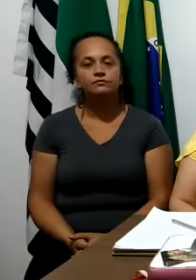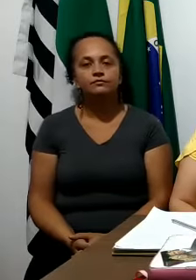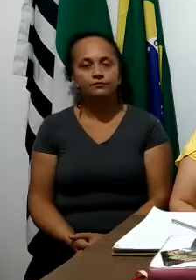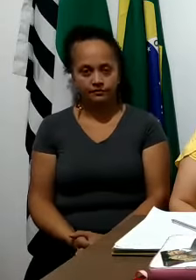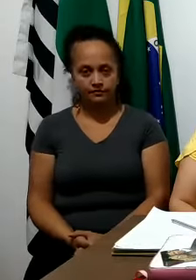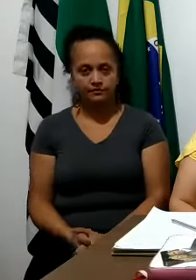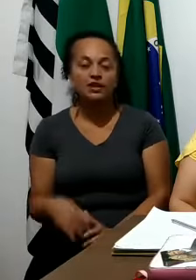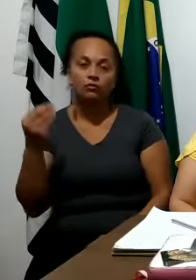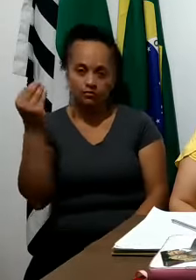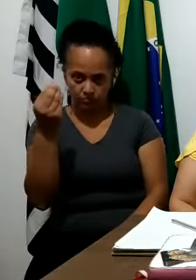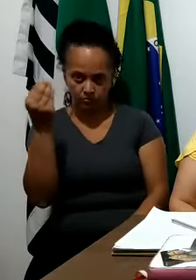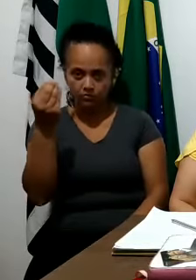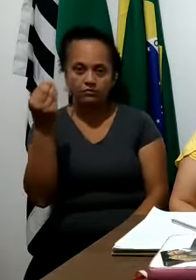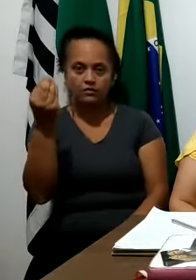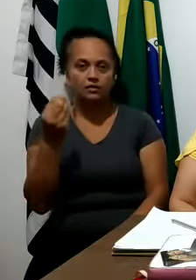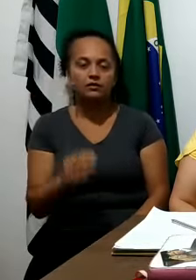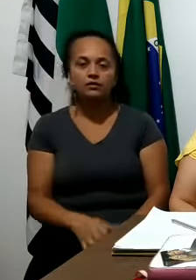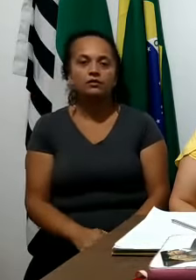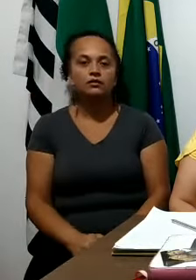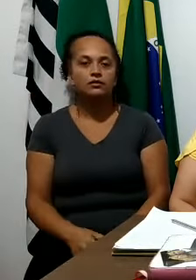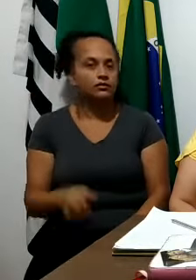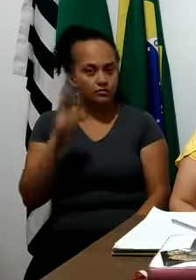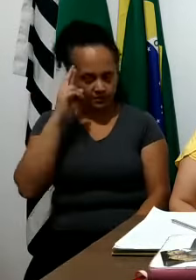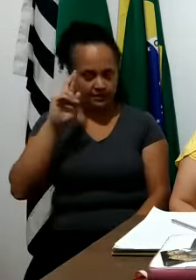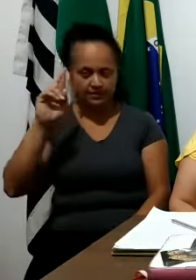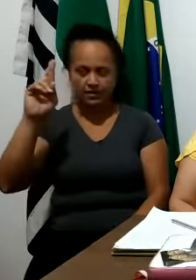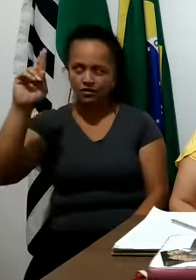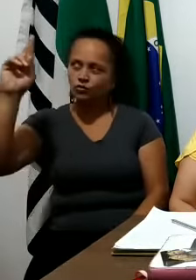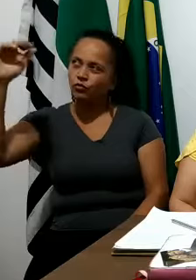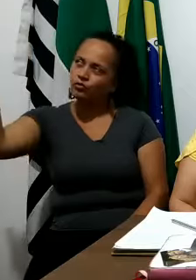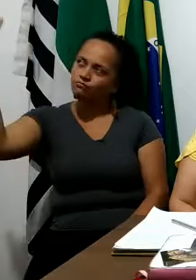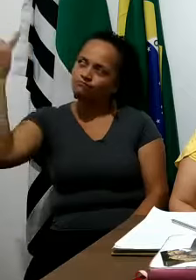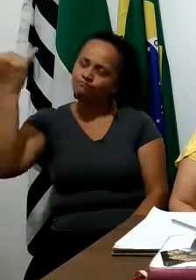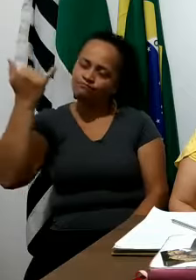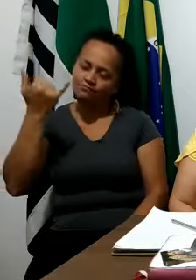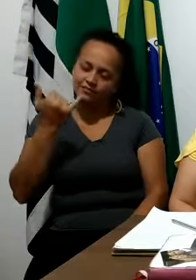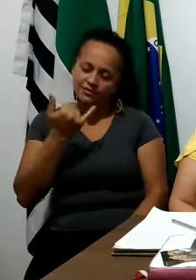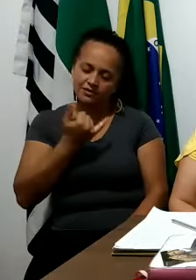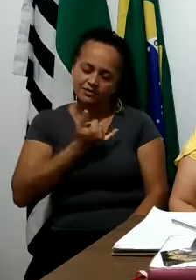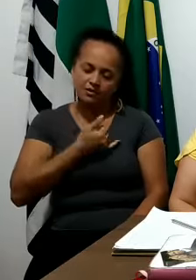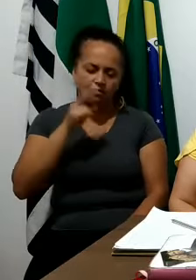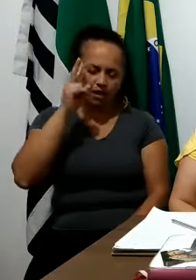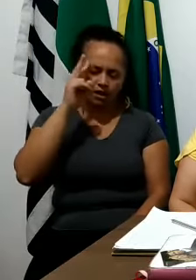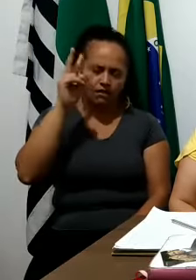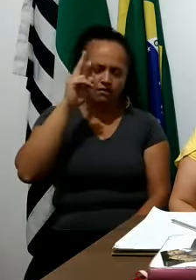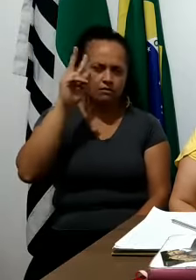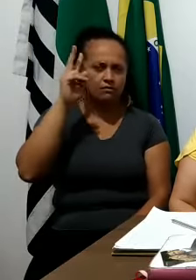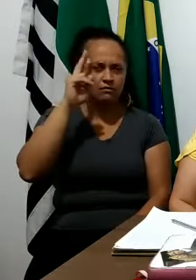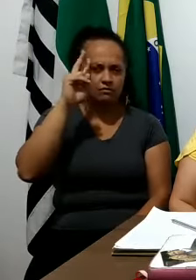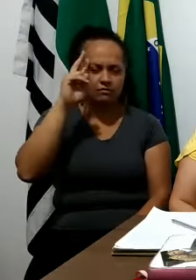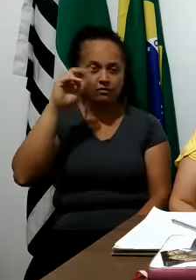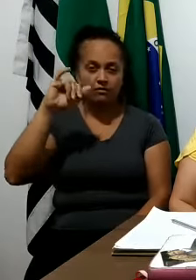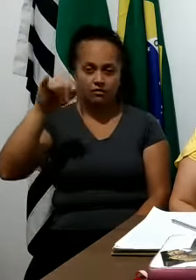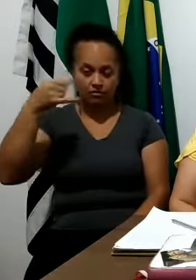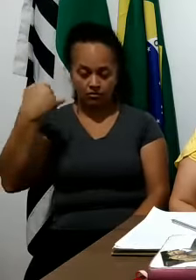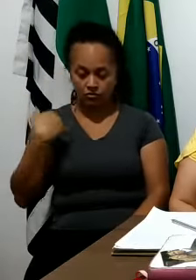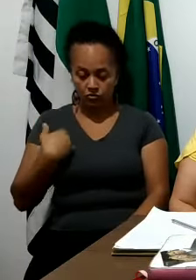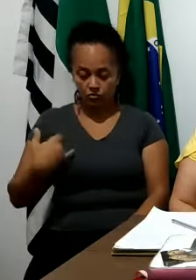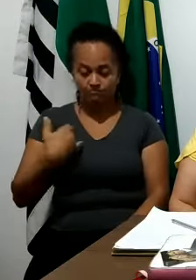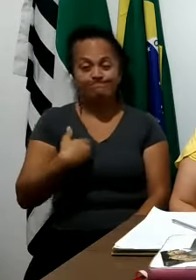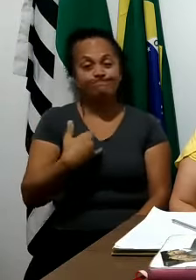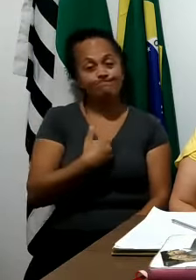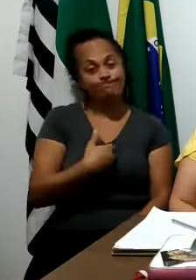quando o Senhor trouxe ao nosso coração essa história de José, é uma história bem conhecida, né?